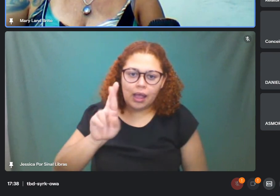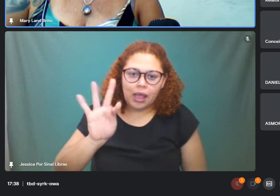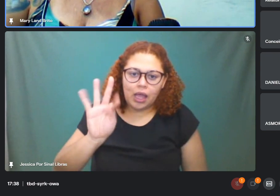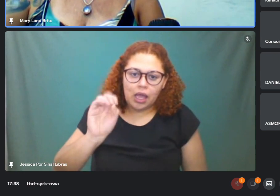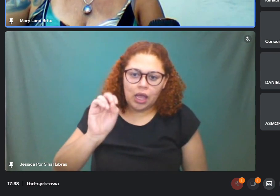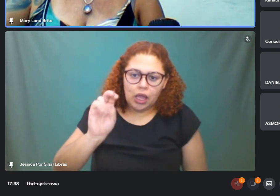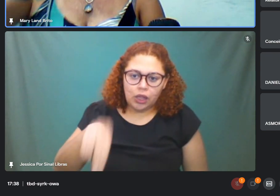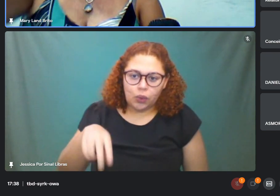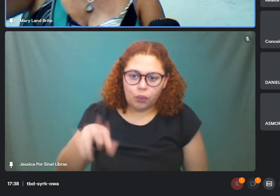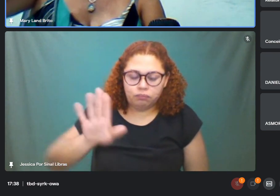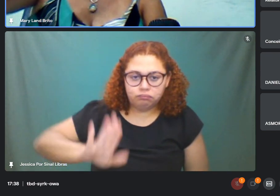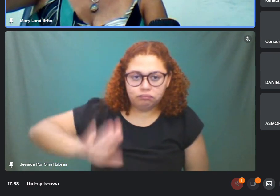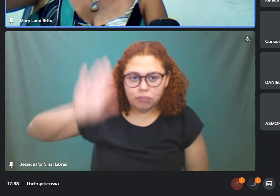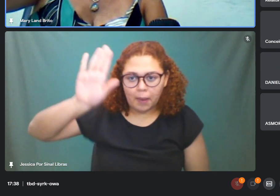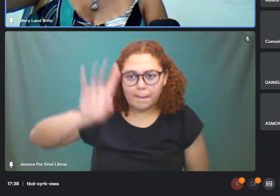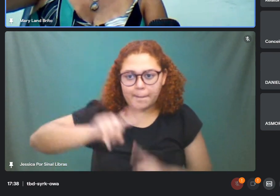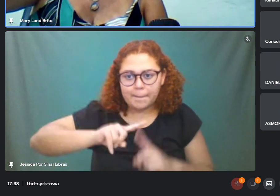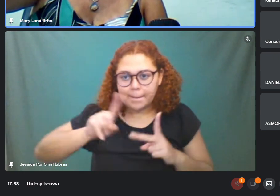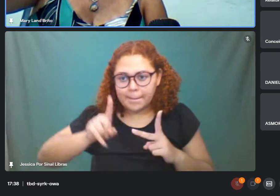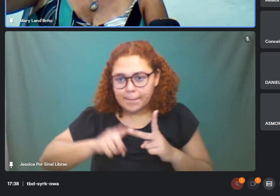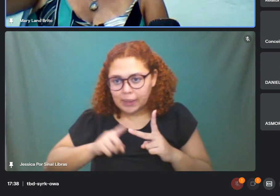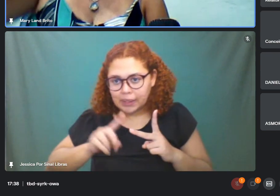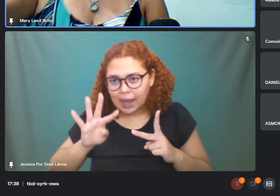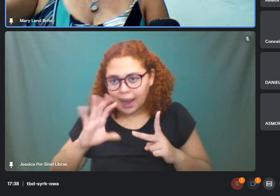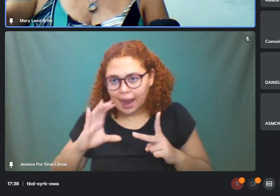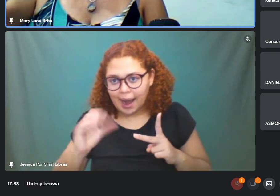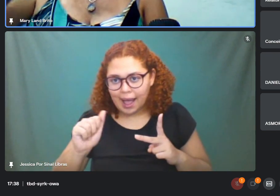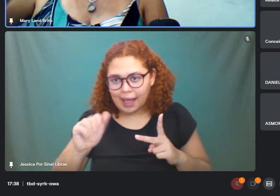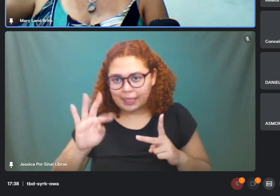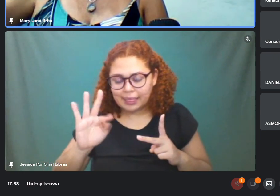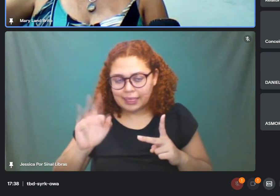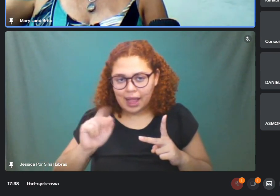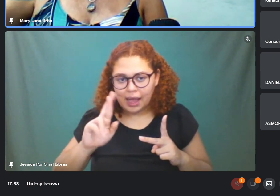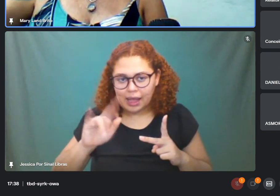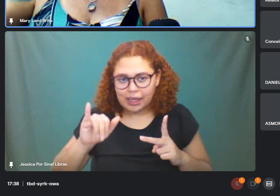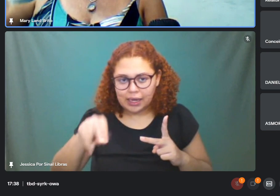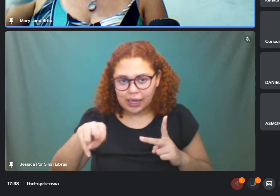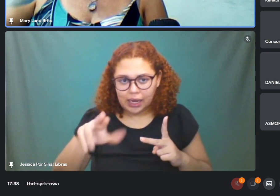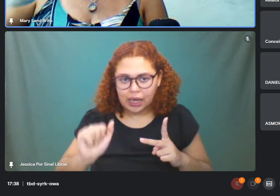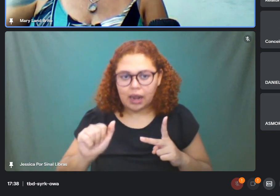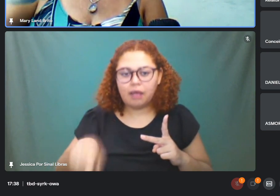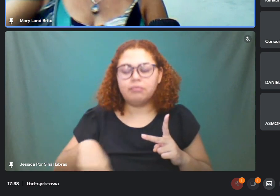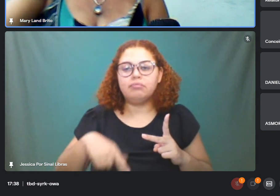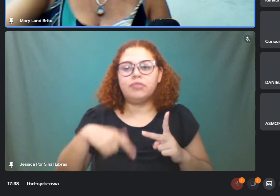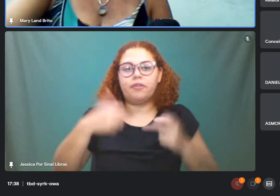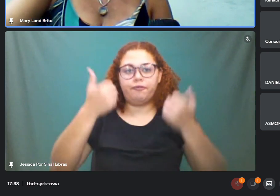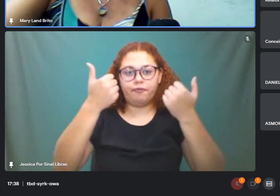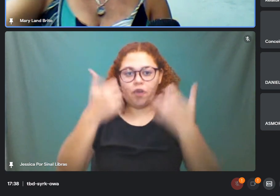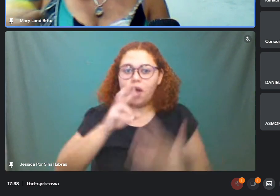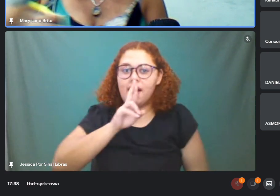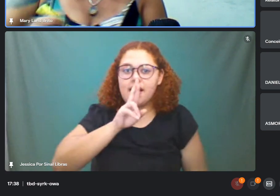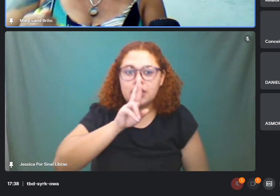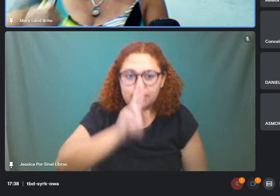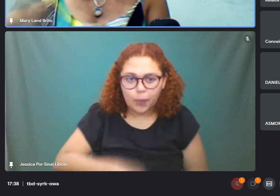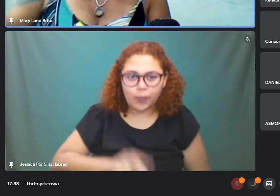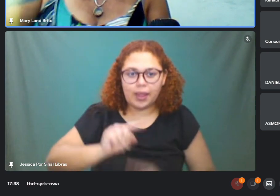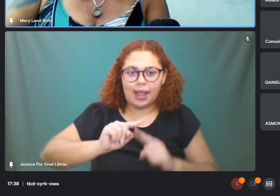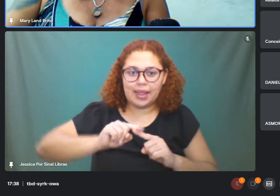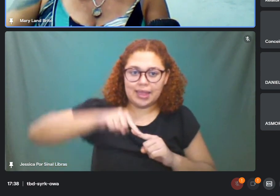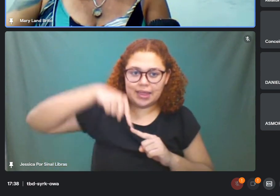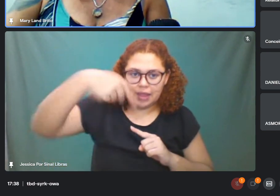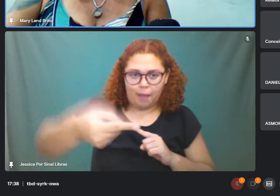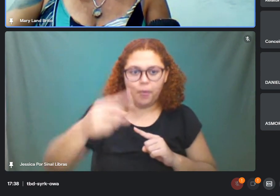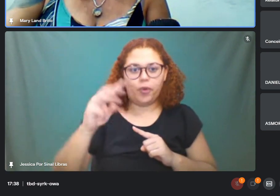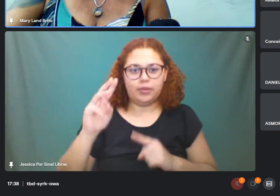chat já tinha se inscrito também. E aí a gente faz um novo bloco daqui a pouco, mas deixa eu responder logo aqui